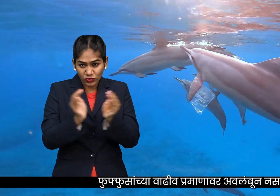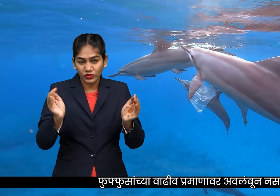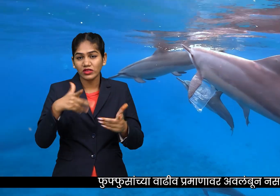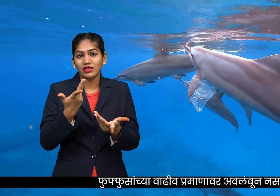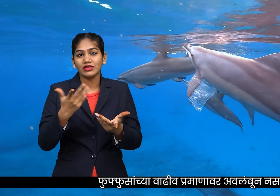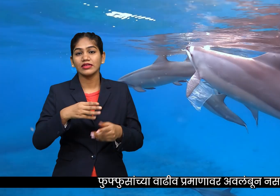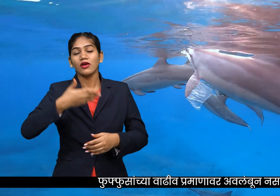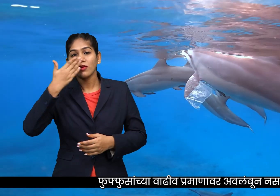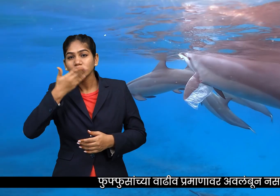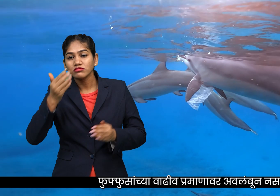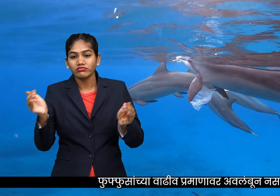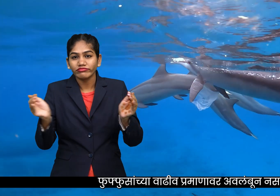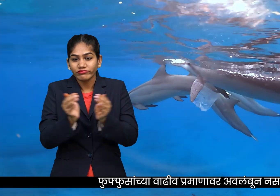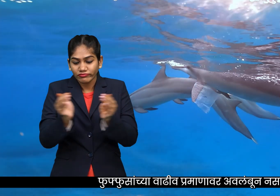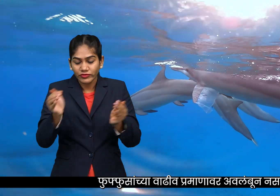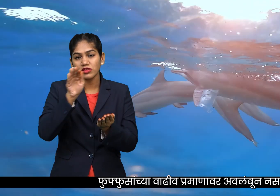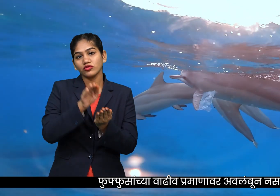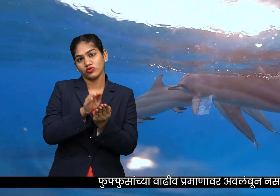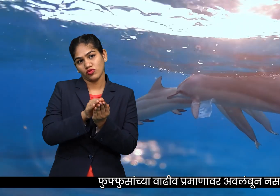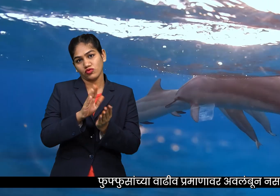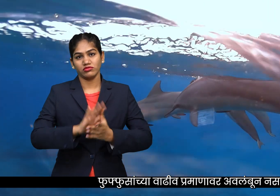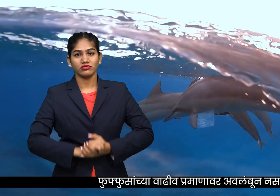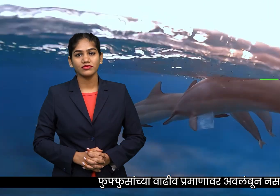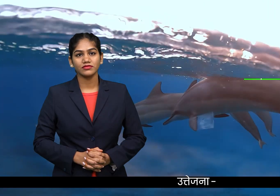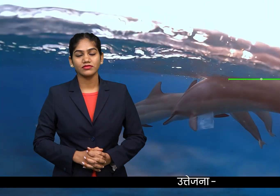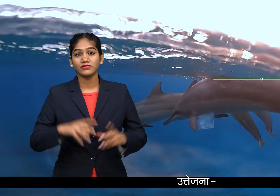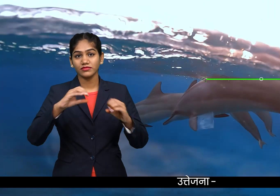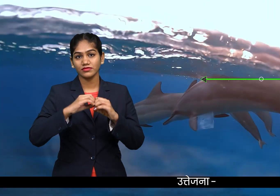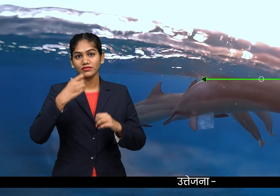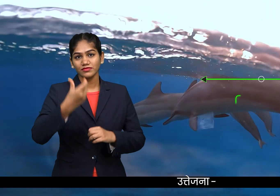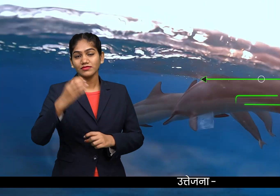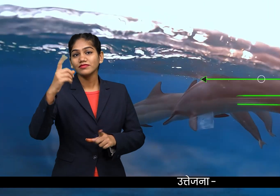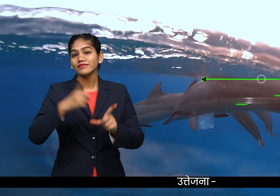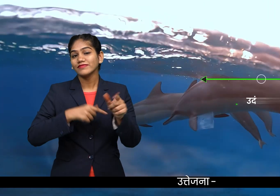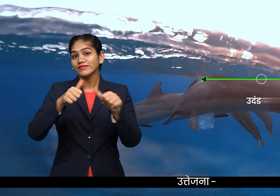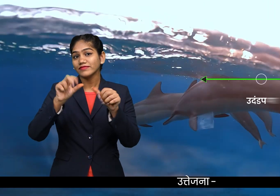वाढीव प्रमाणावर अवलंबून नसतात. उत्तेजना.